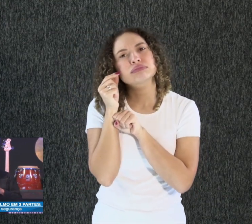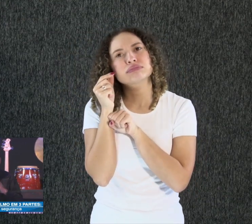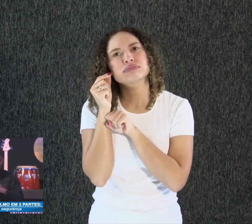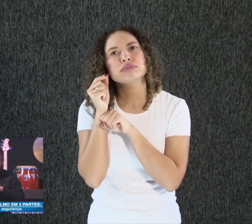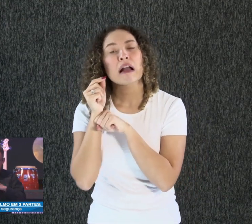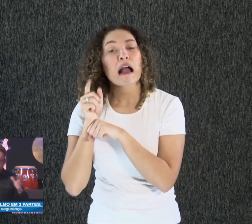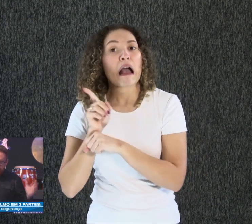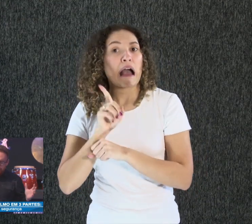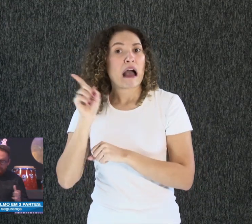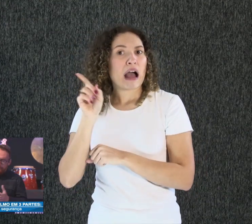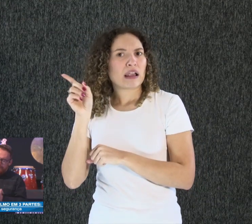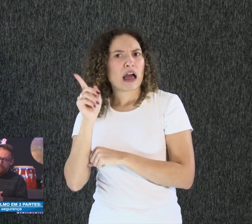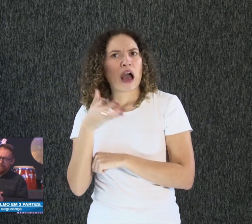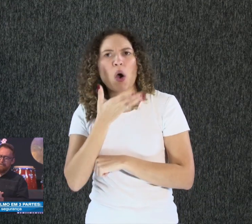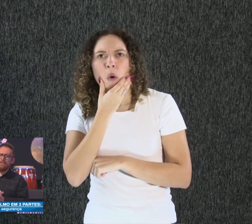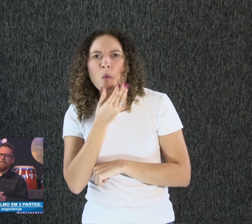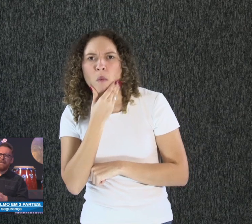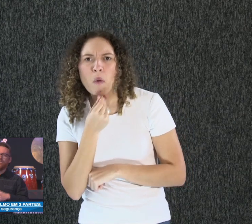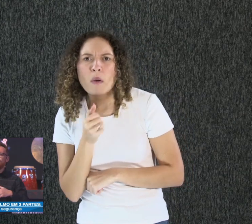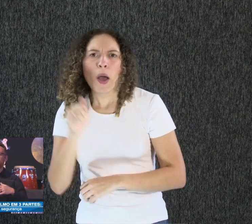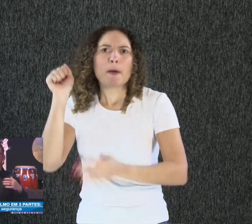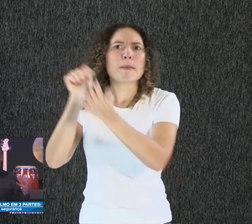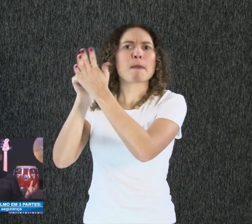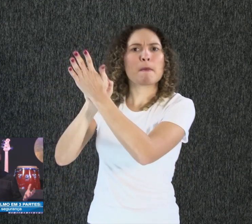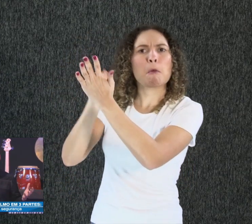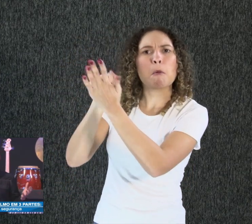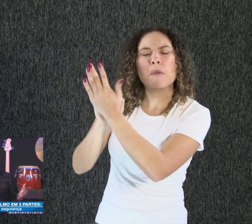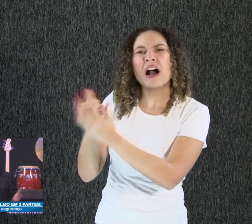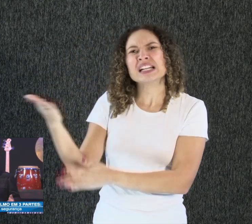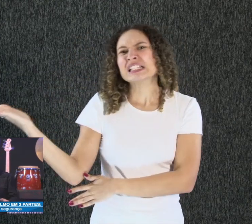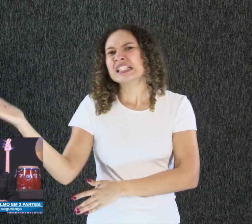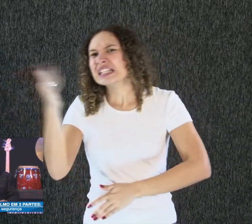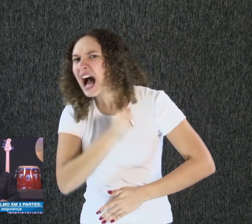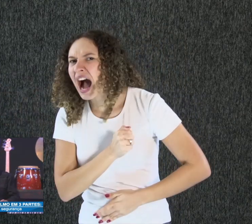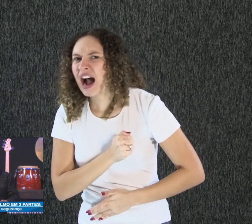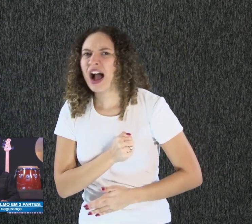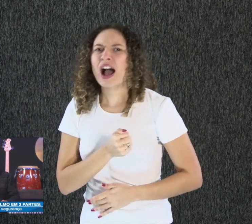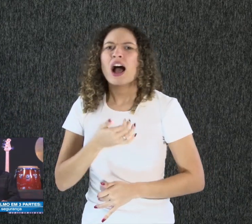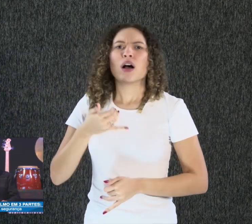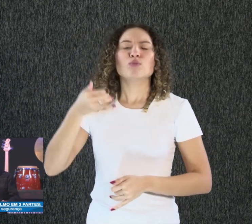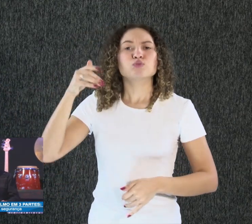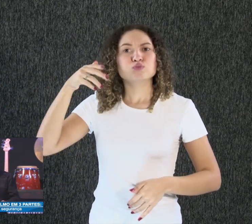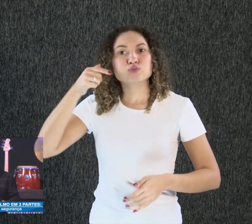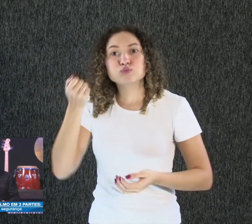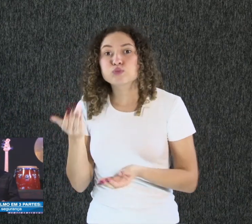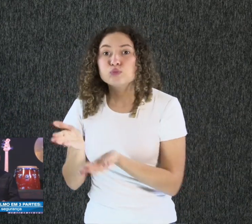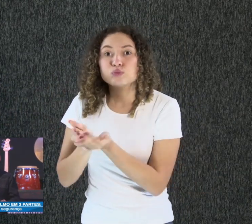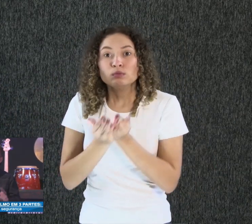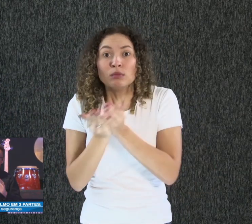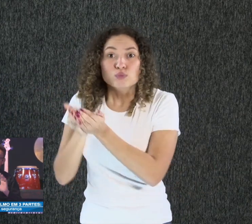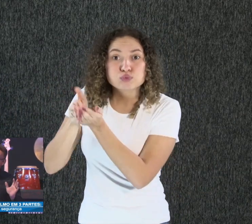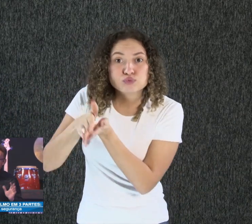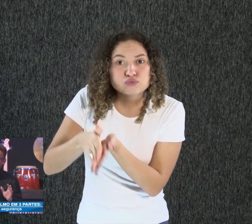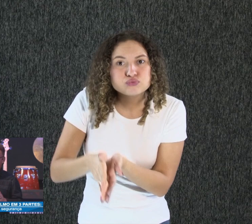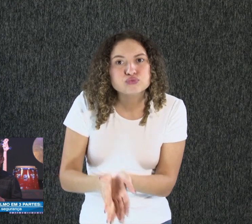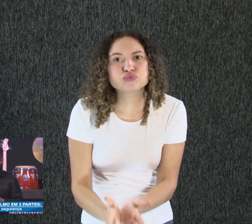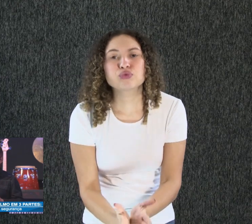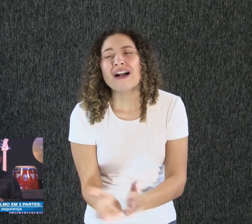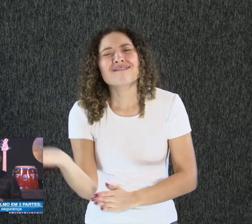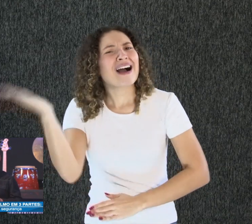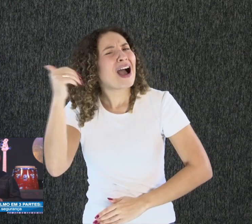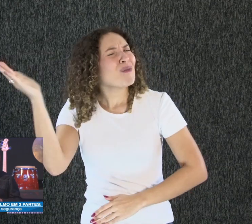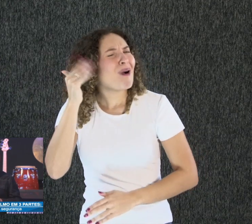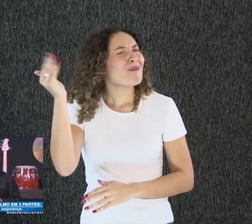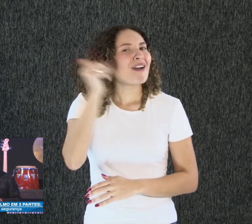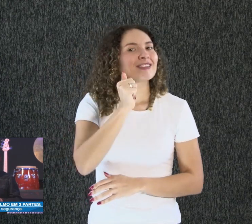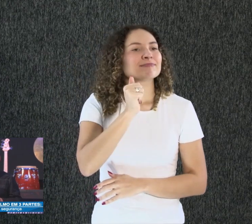marinheiros, eles batiam em todos os camarotes, pedindo para que todos os passageiros saíssem, porque aquele navio, a qualquer momento, poderia